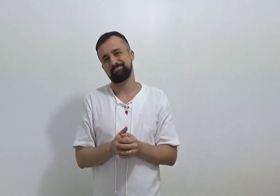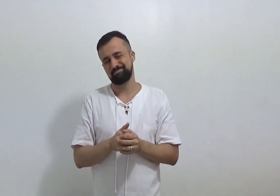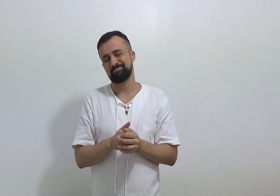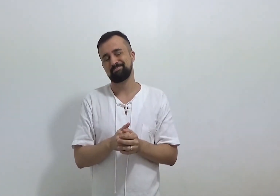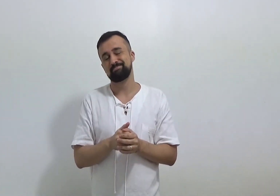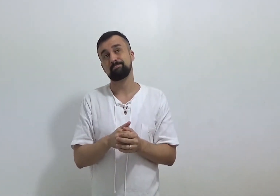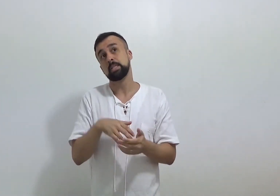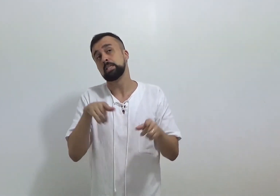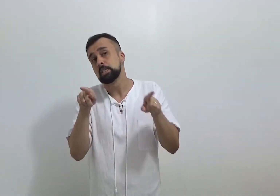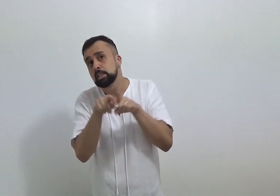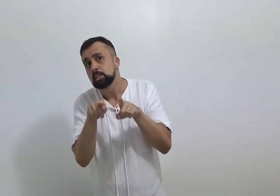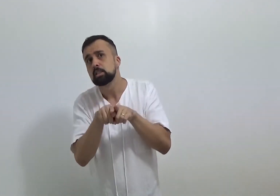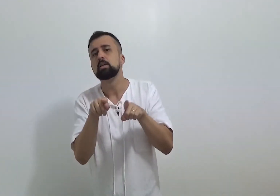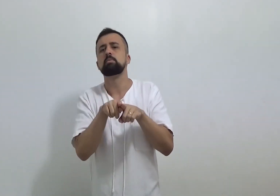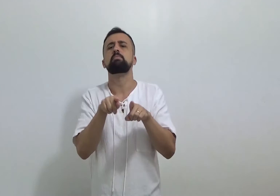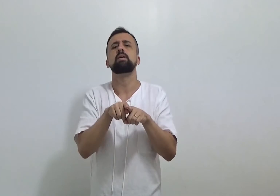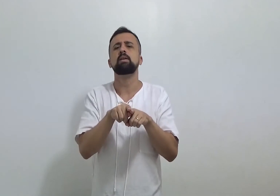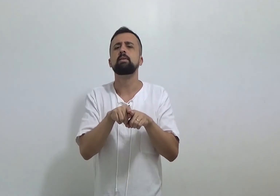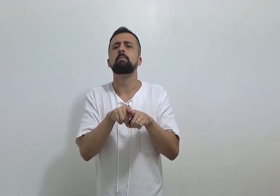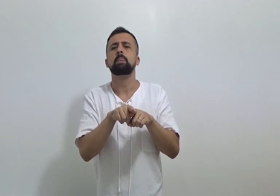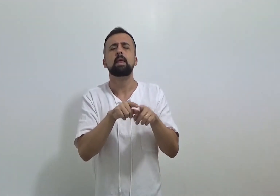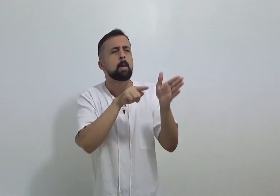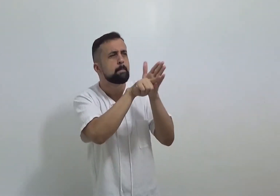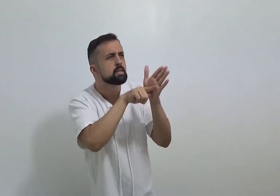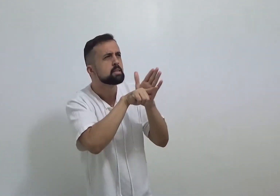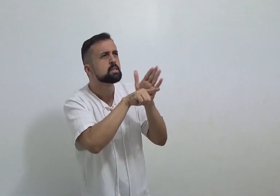rios, extinção de animais.